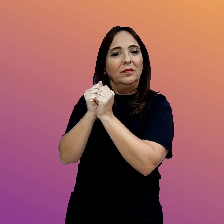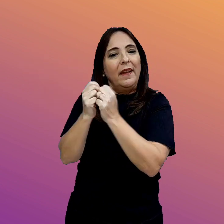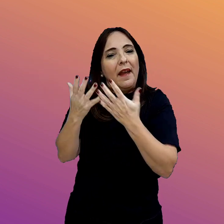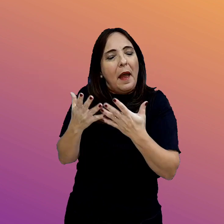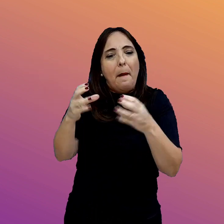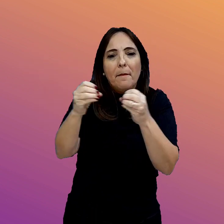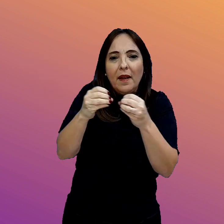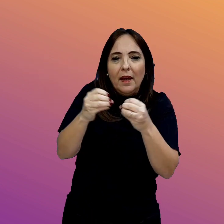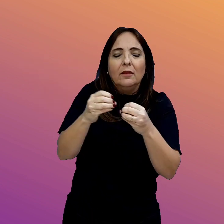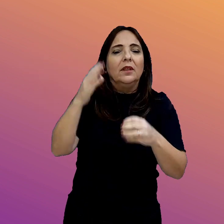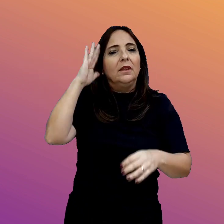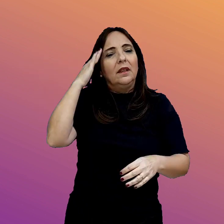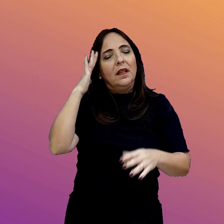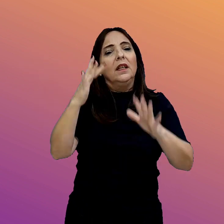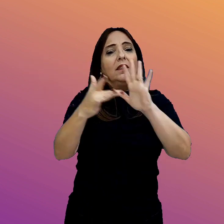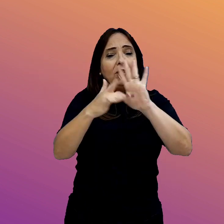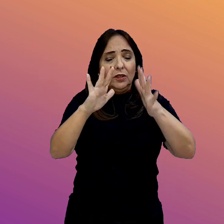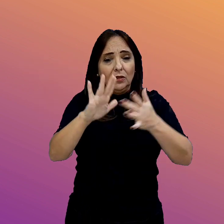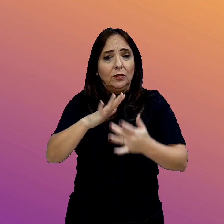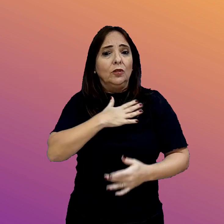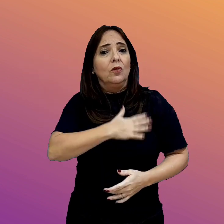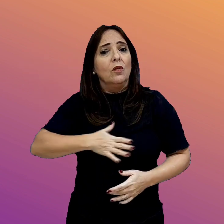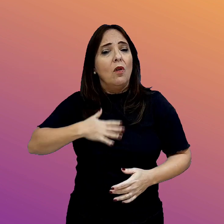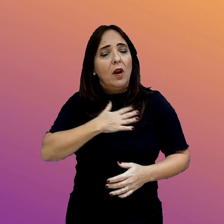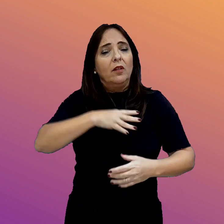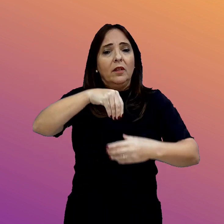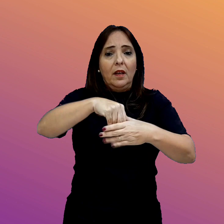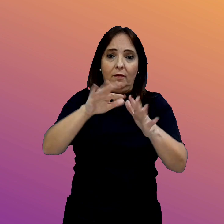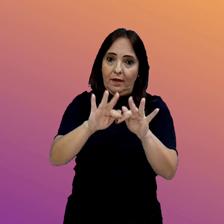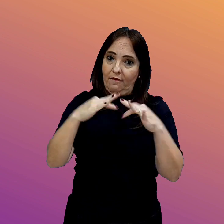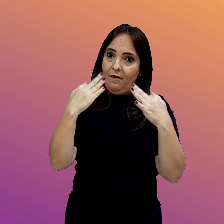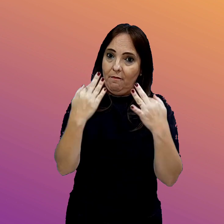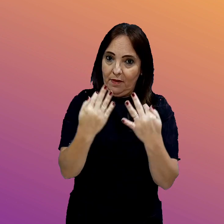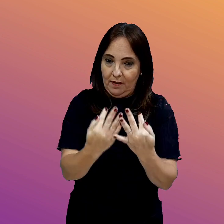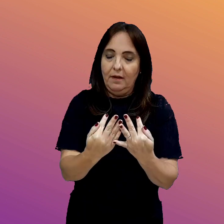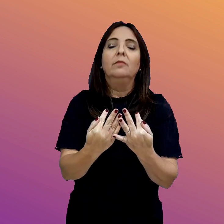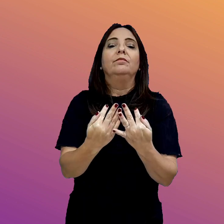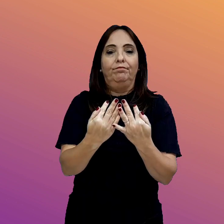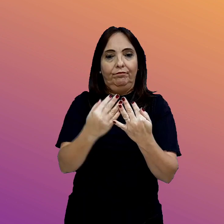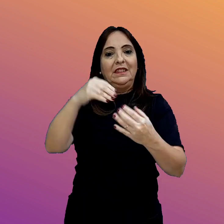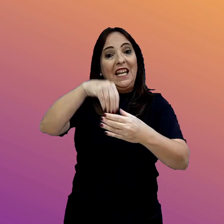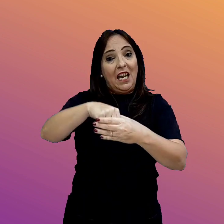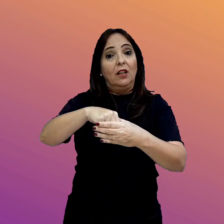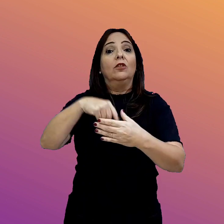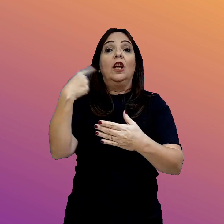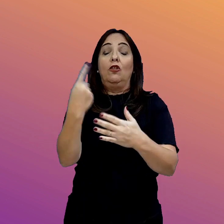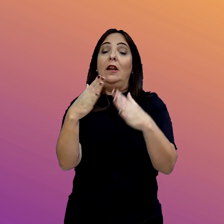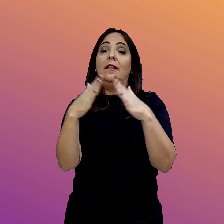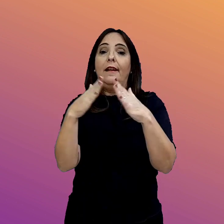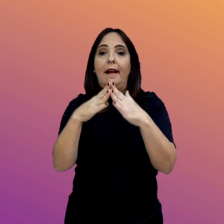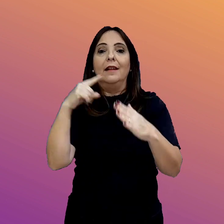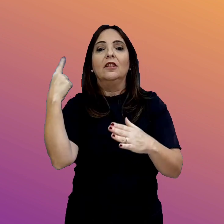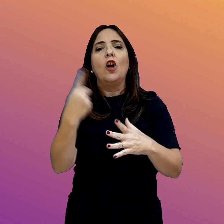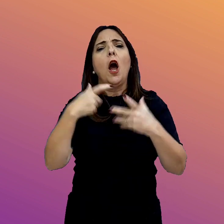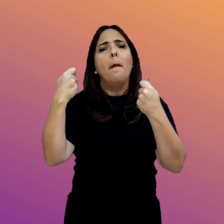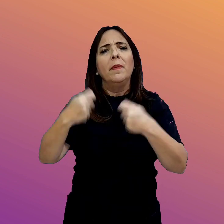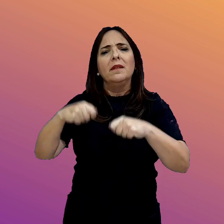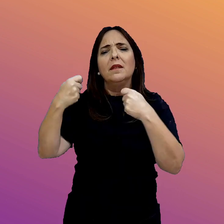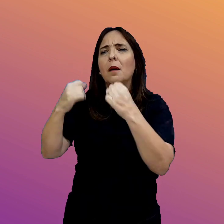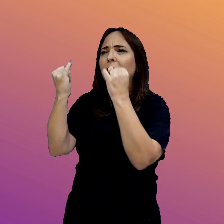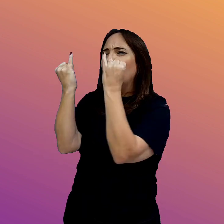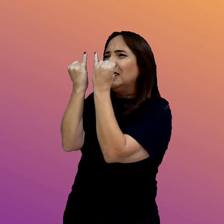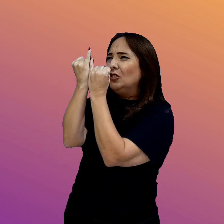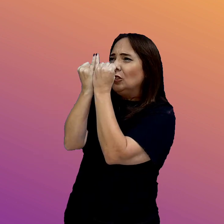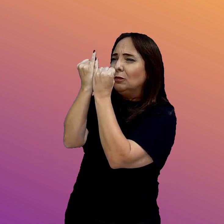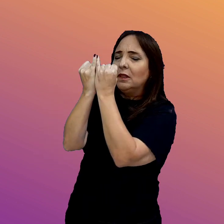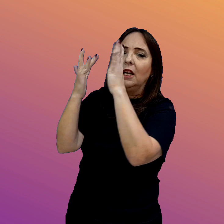gosta de estar em família, e ele está na nossa casa, ele habita no nosso lar. E a gente tem que ter essa intimidade com Jesus, né?